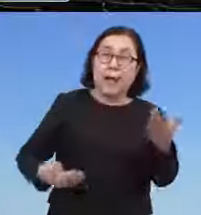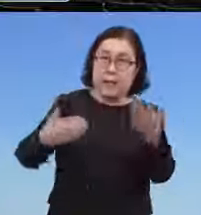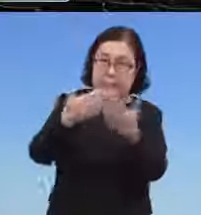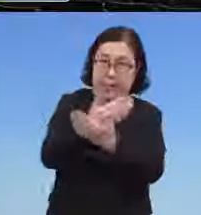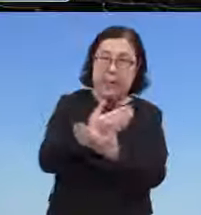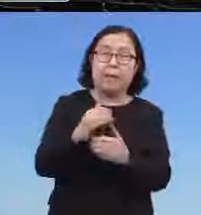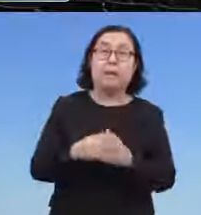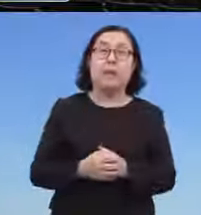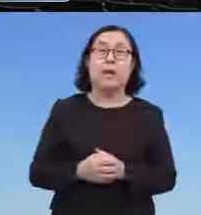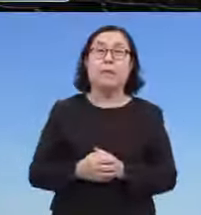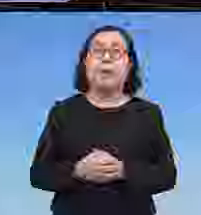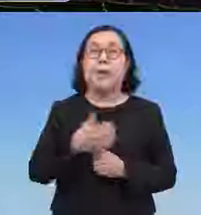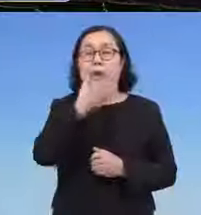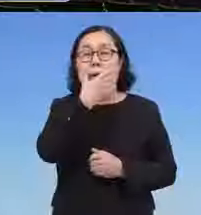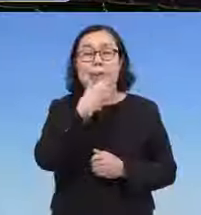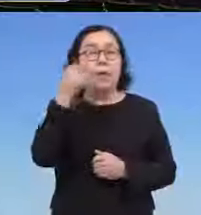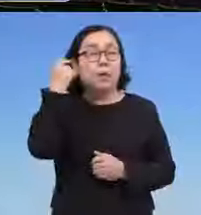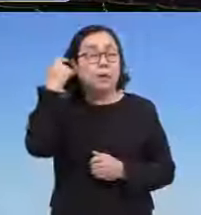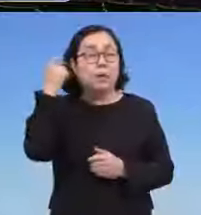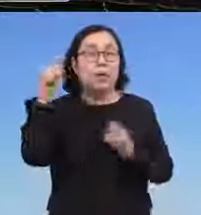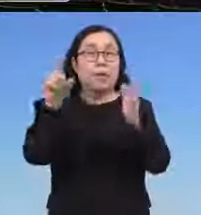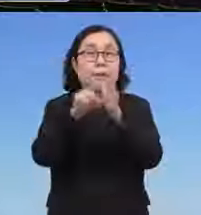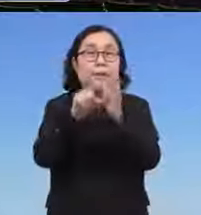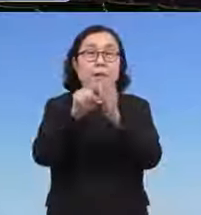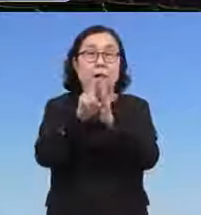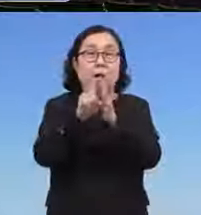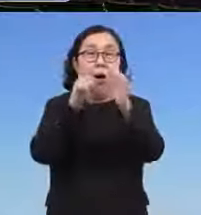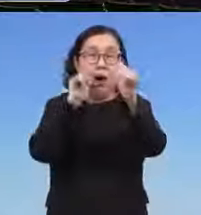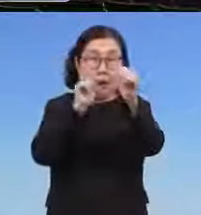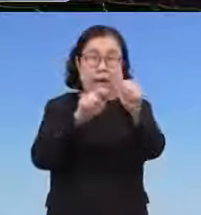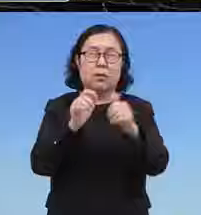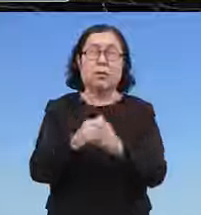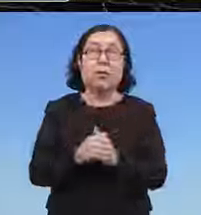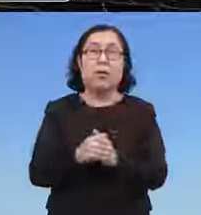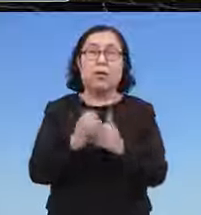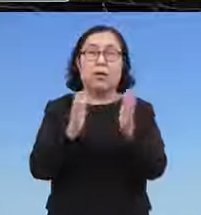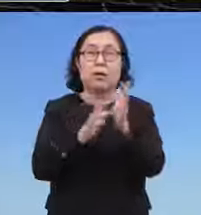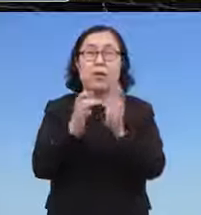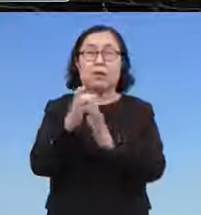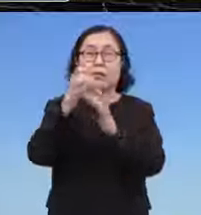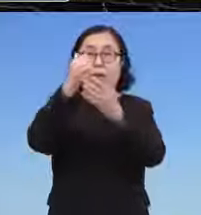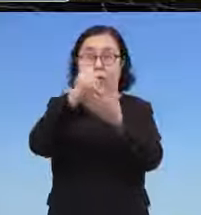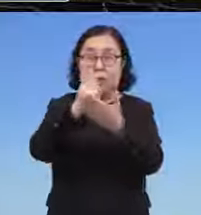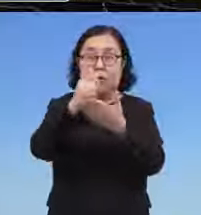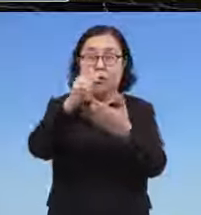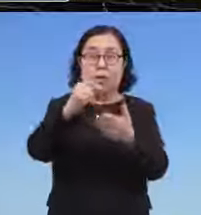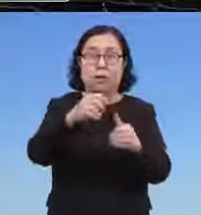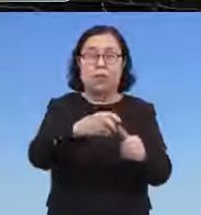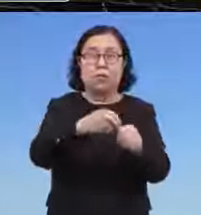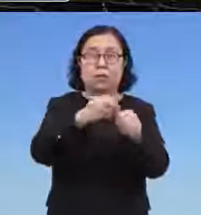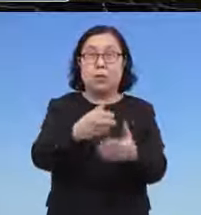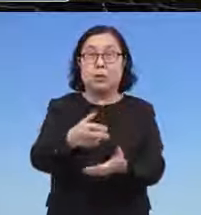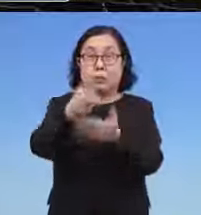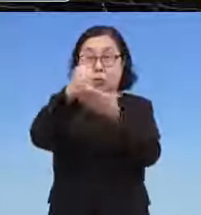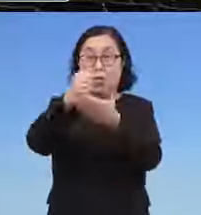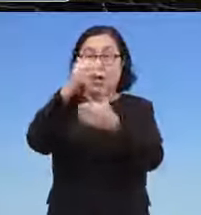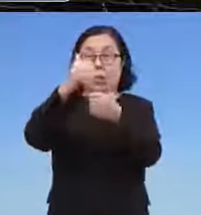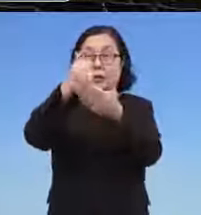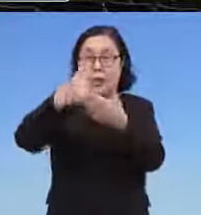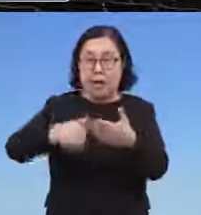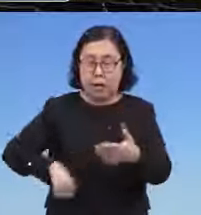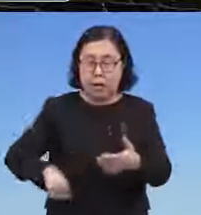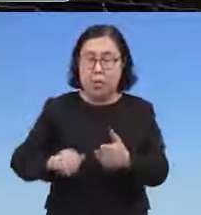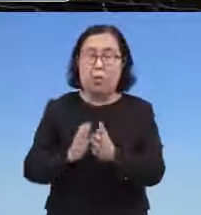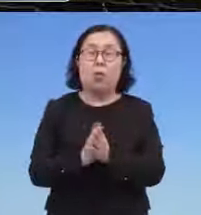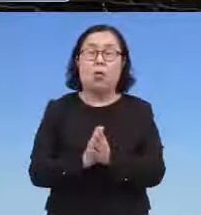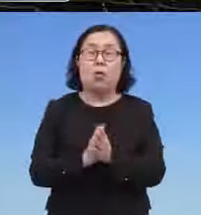차원에서의 회개라고 말씀을 드렸잖아요. 그 다음에 복음을 믿으라 할 때도 이 말씀도 이제 예수 그리스도를 메시아로, 이제 예수 그리스도를